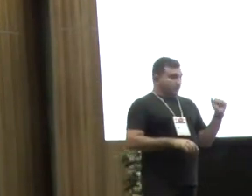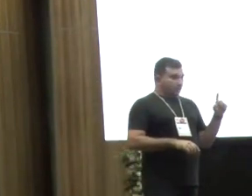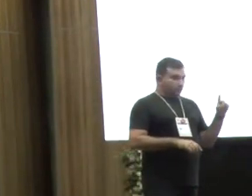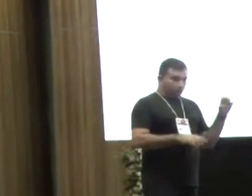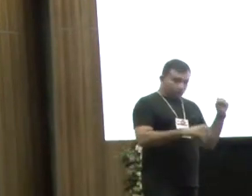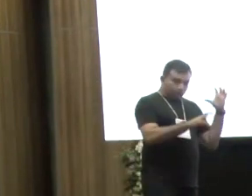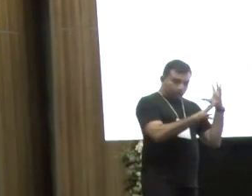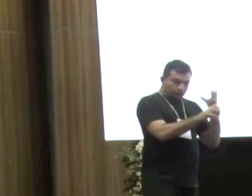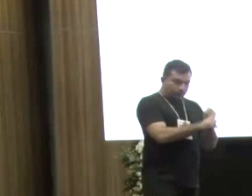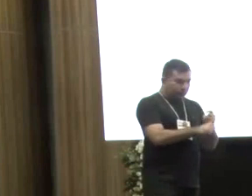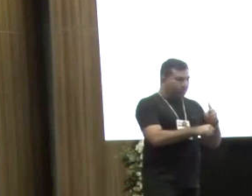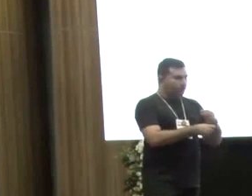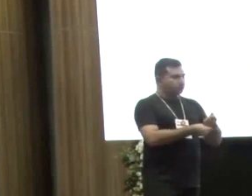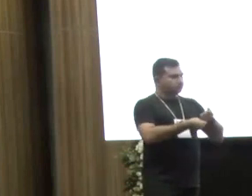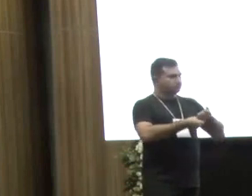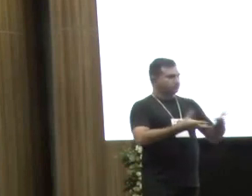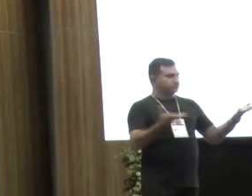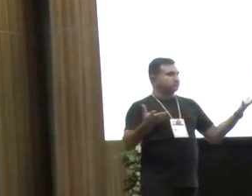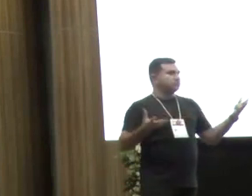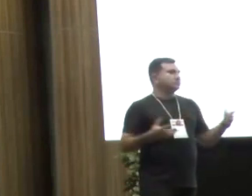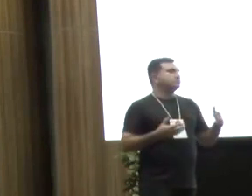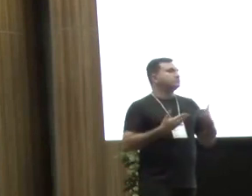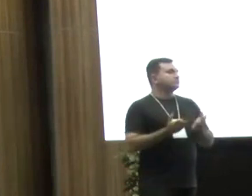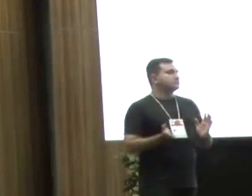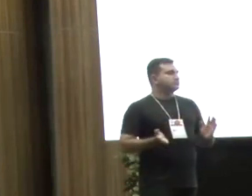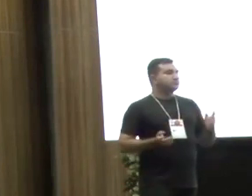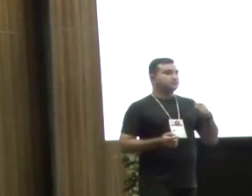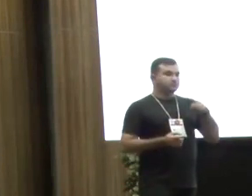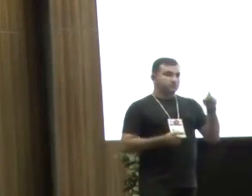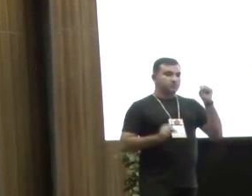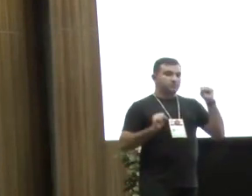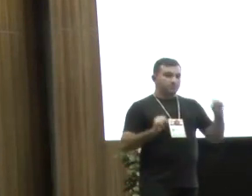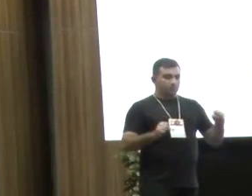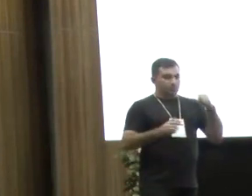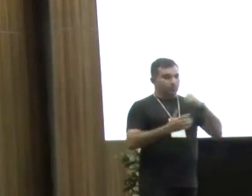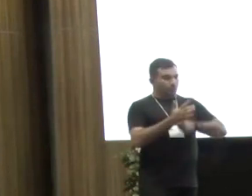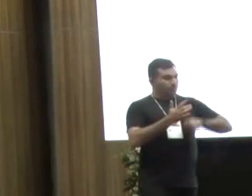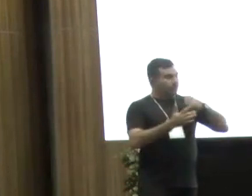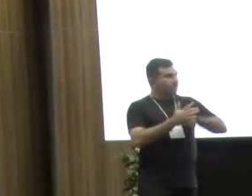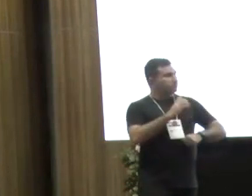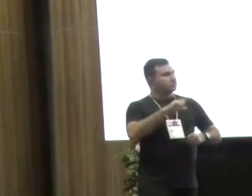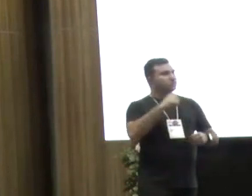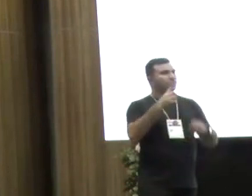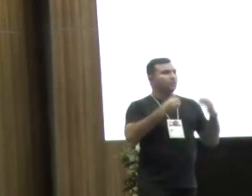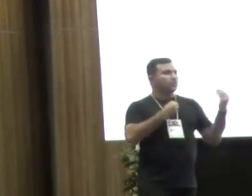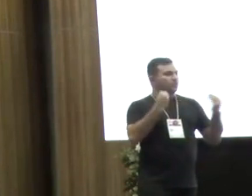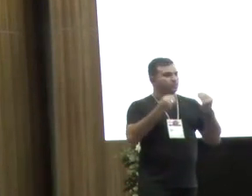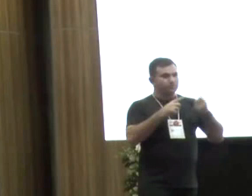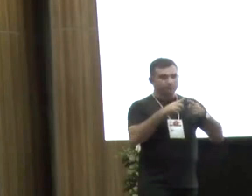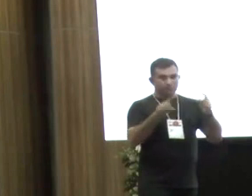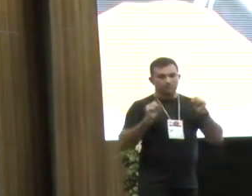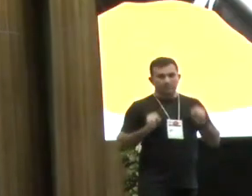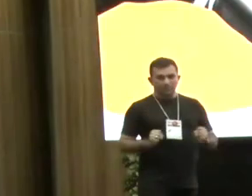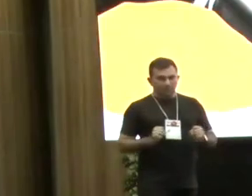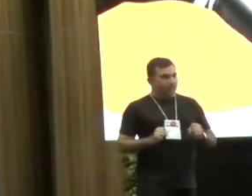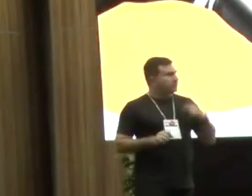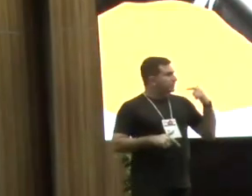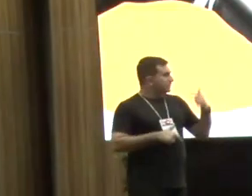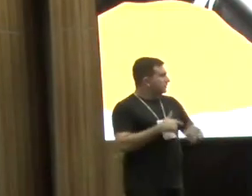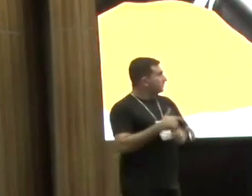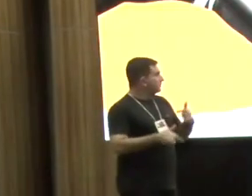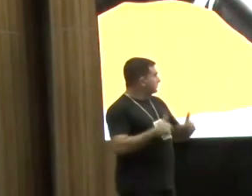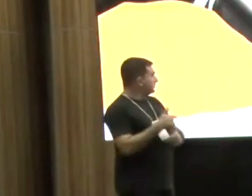desdobram. E aí isso vocês podem cobrar depois de como podem trabalhar. E